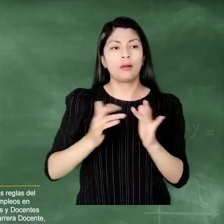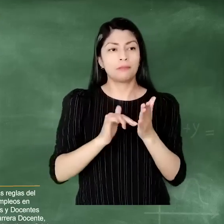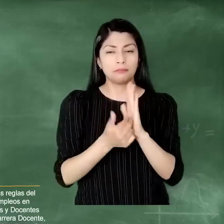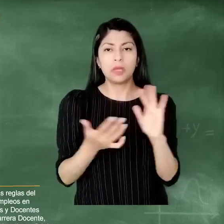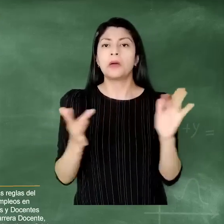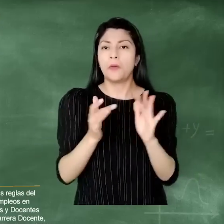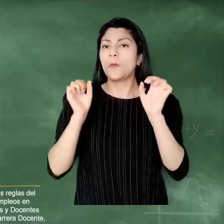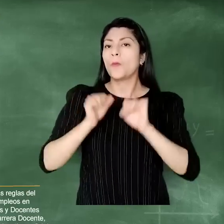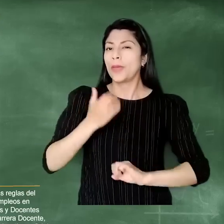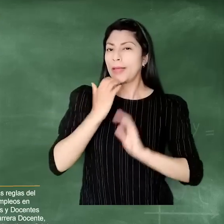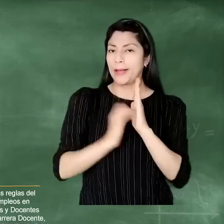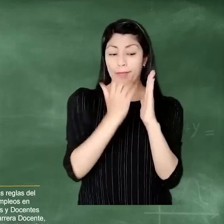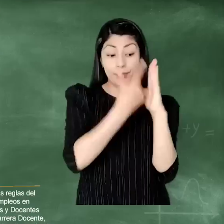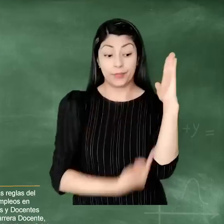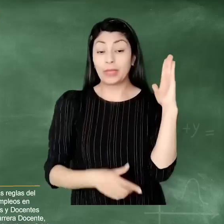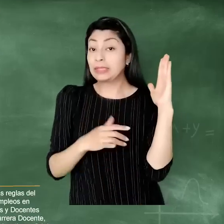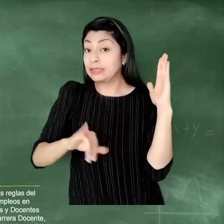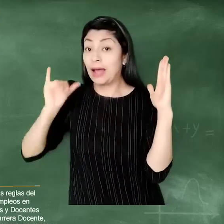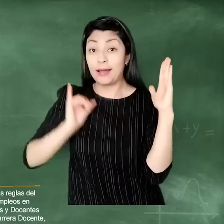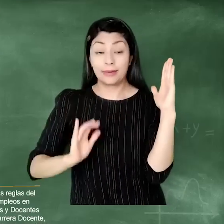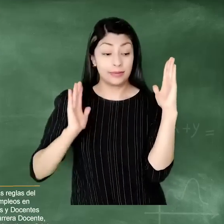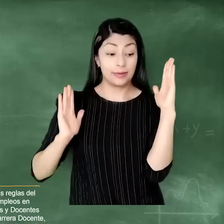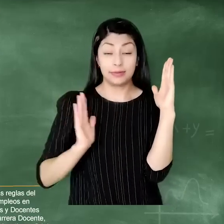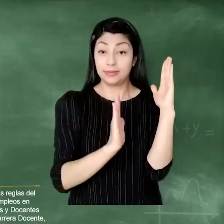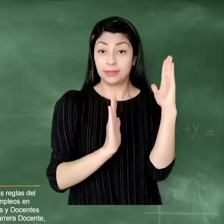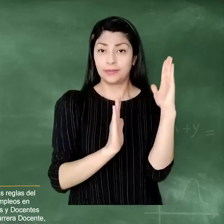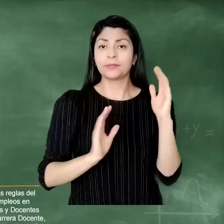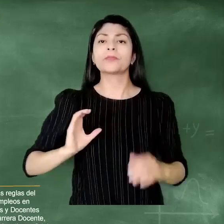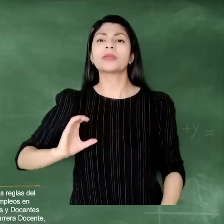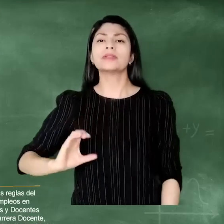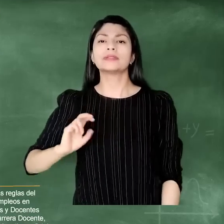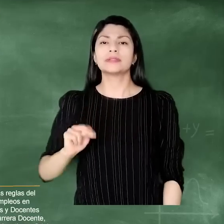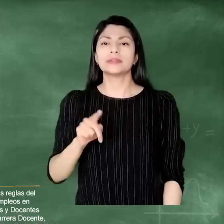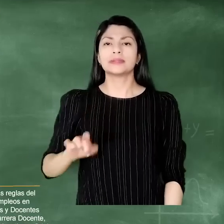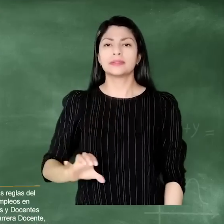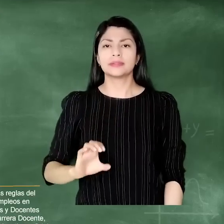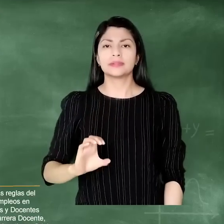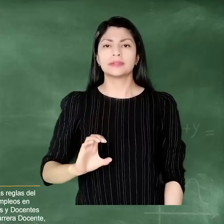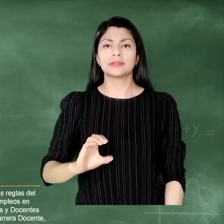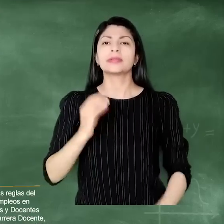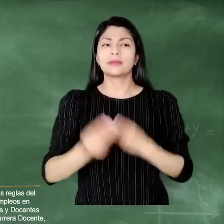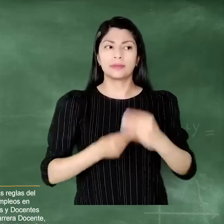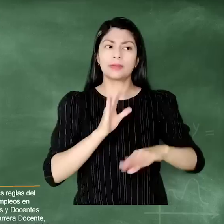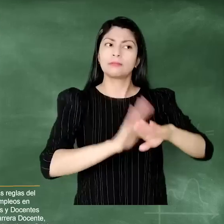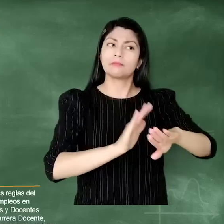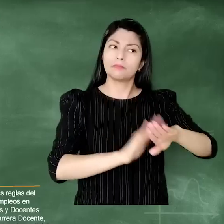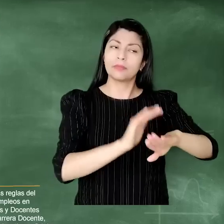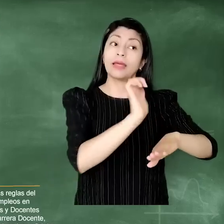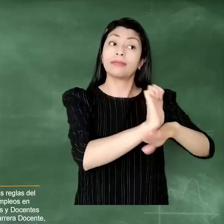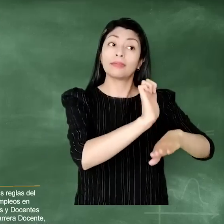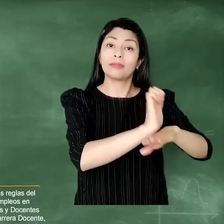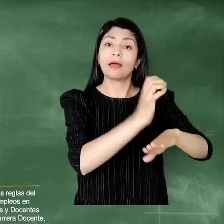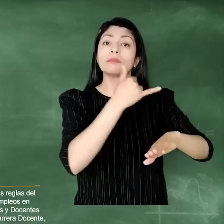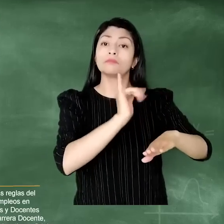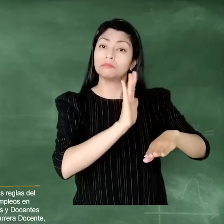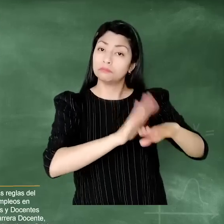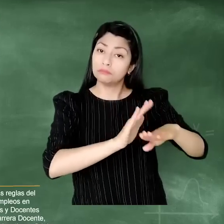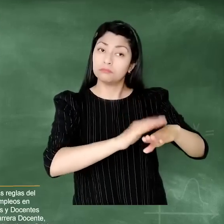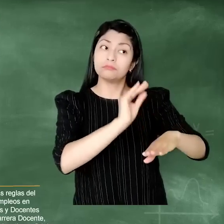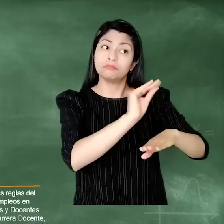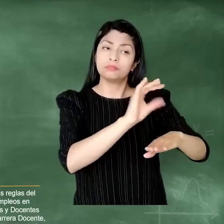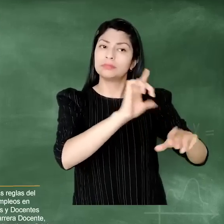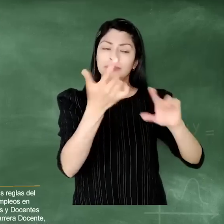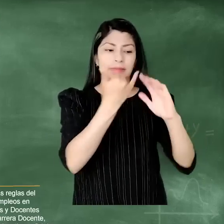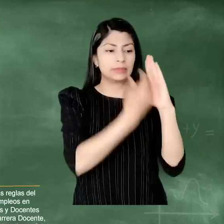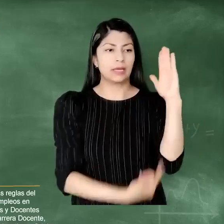la integran. Una vez en firme las listas de elegibles, la CNS se comunicará a la entidad interesada